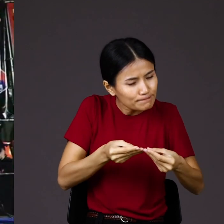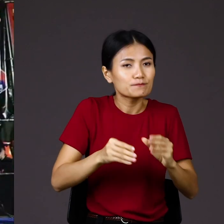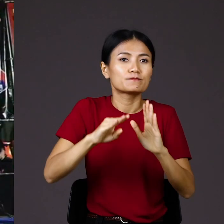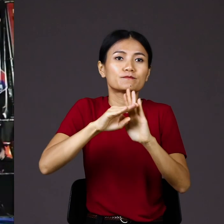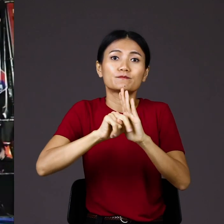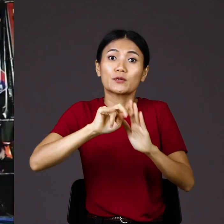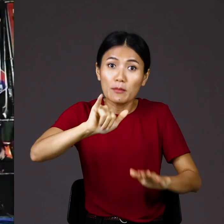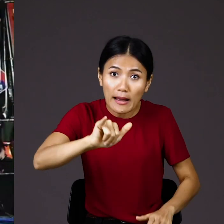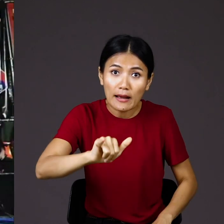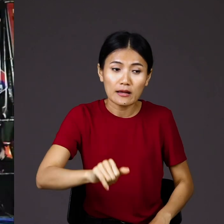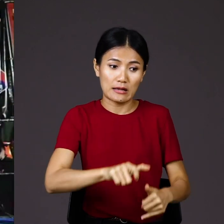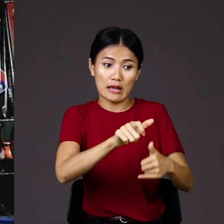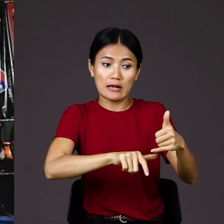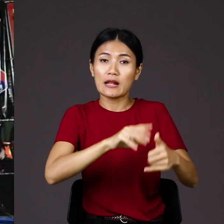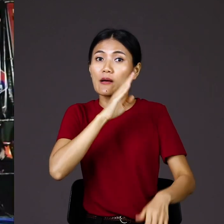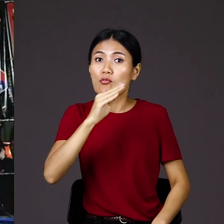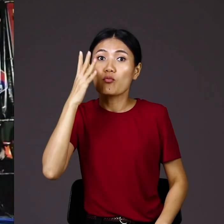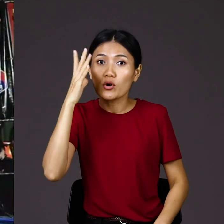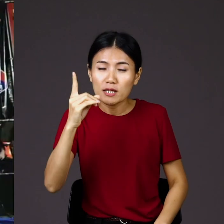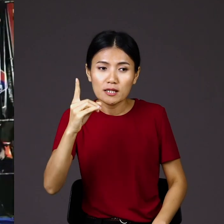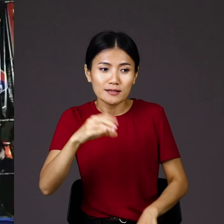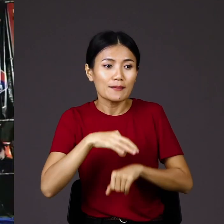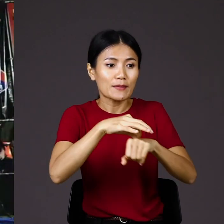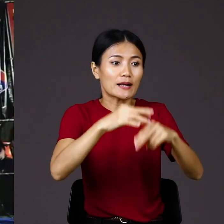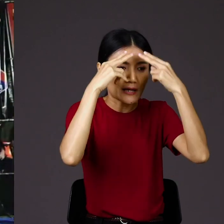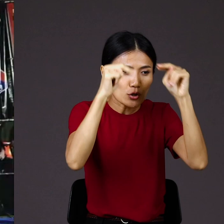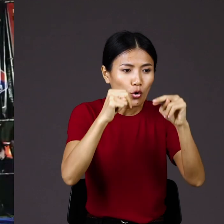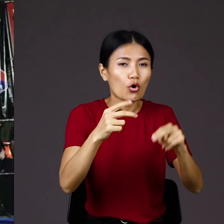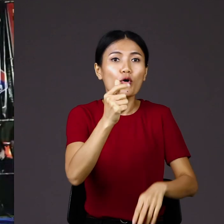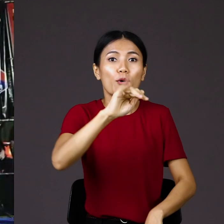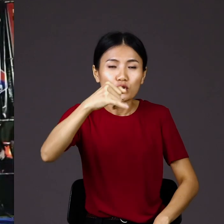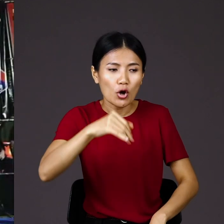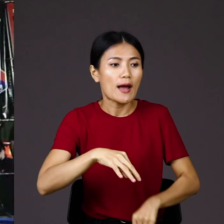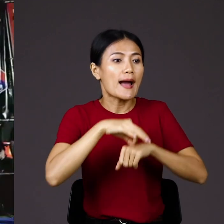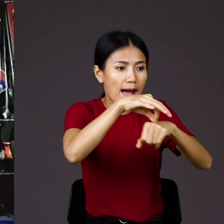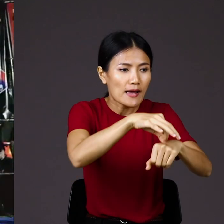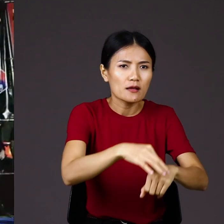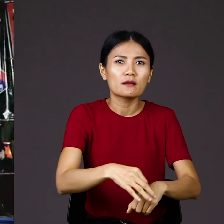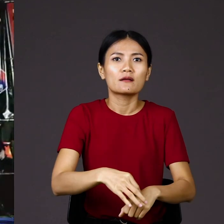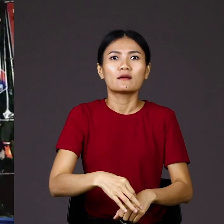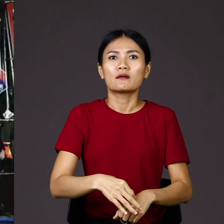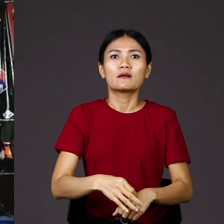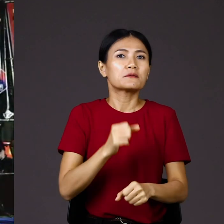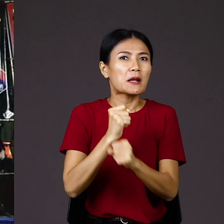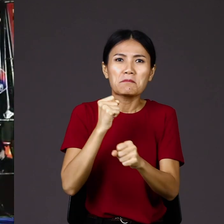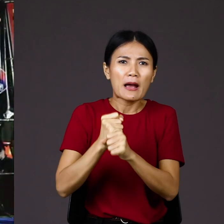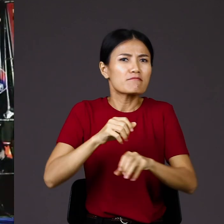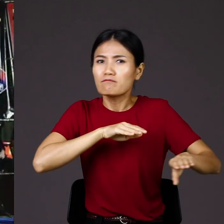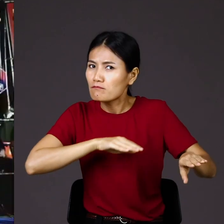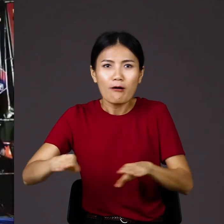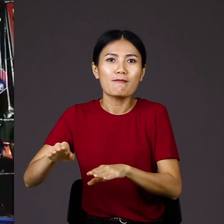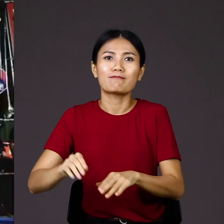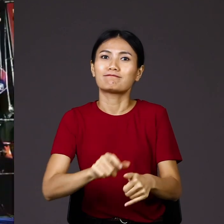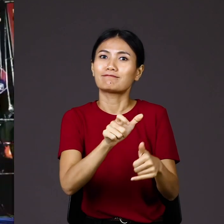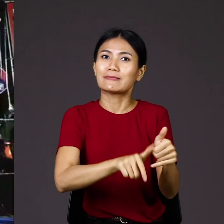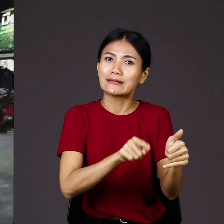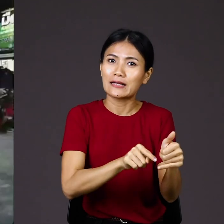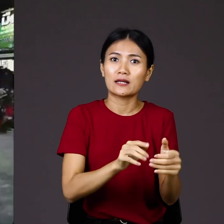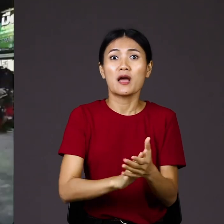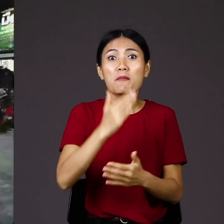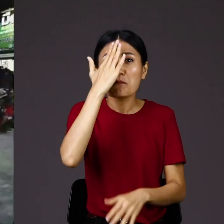ฒิเรียกได้ว่าถ้าพรุ่งนี้เป็นนายกอบจ.นนทบุรีพร้อมทำงานทันที